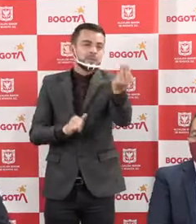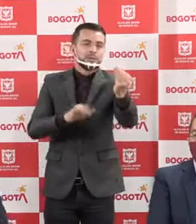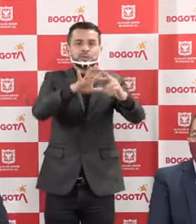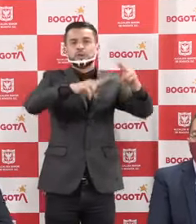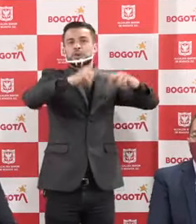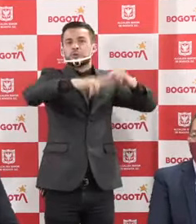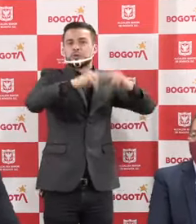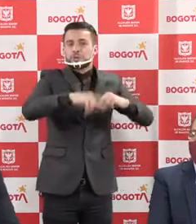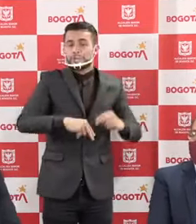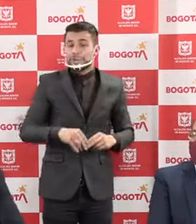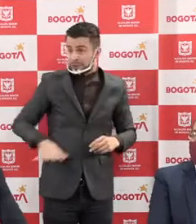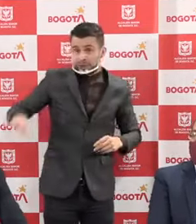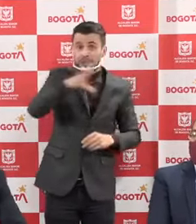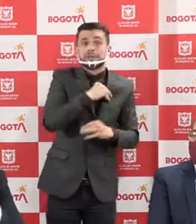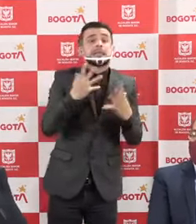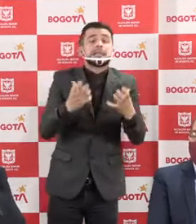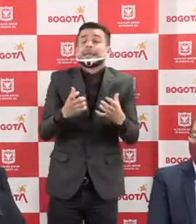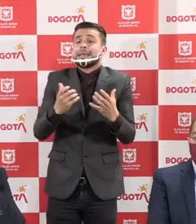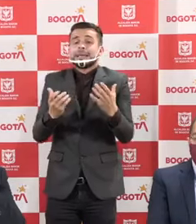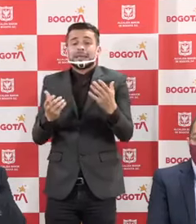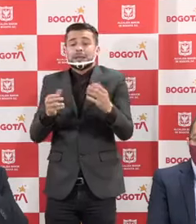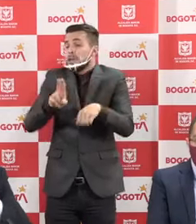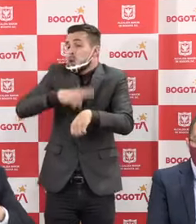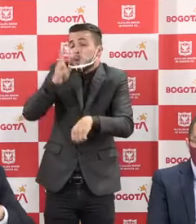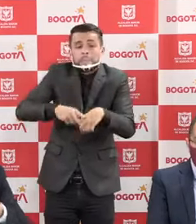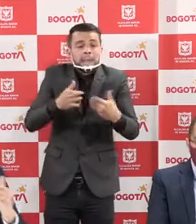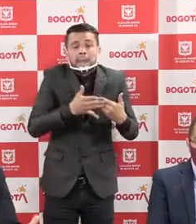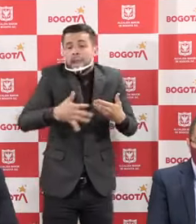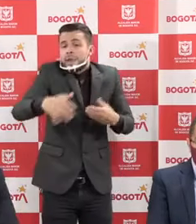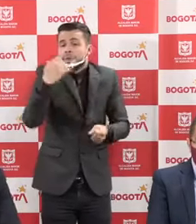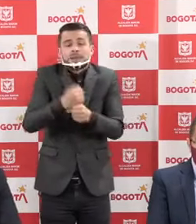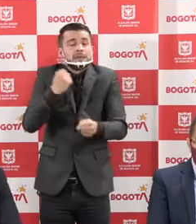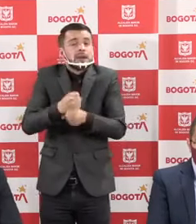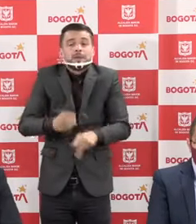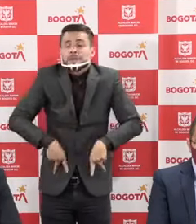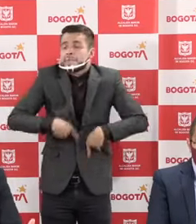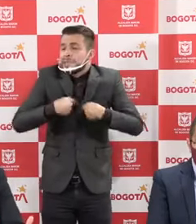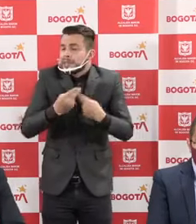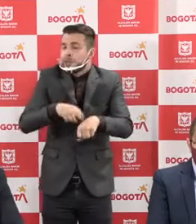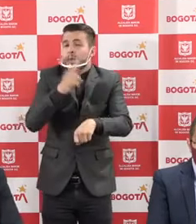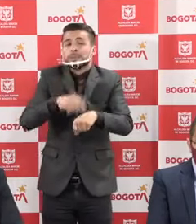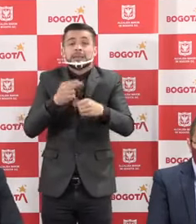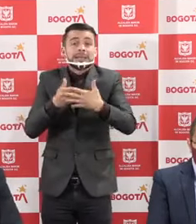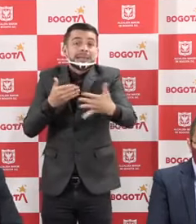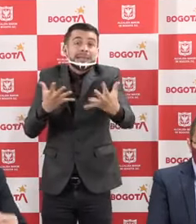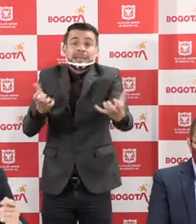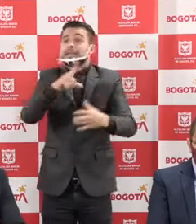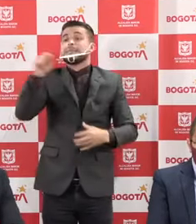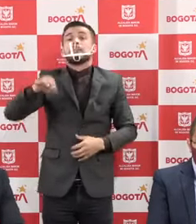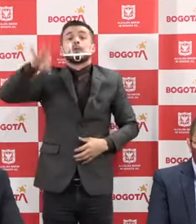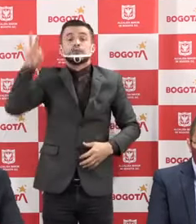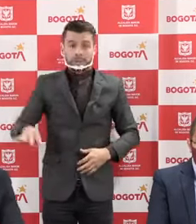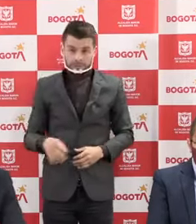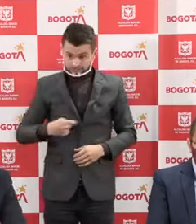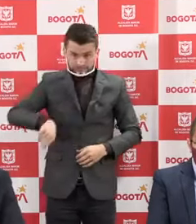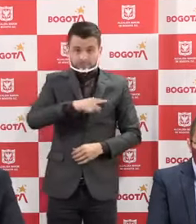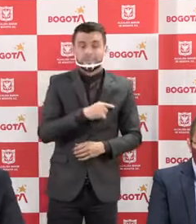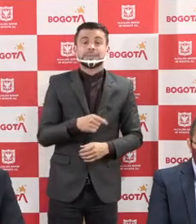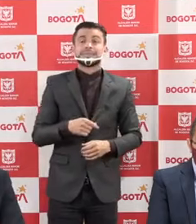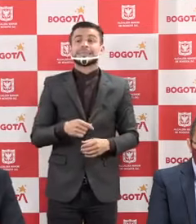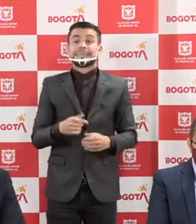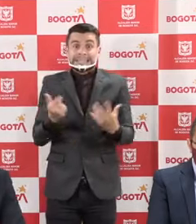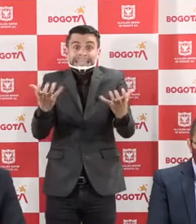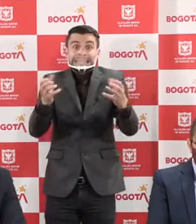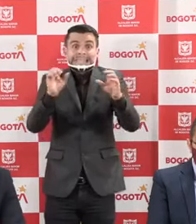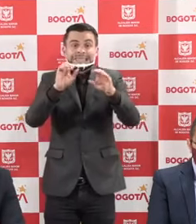todos quisieran volver a una nueva normalidad los restaurantes quisieran trabajar al cien por ciento de ocupación y nada nos alegraría más que decirles claro que si no se